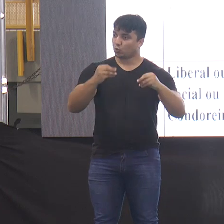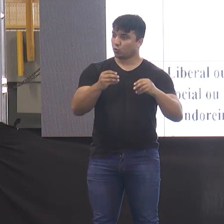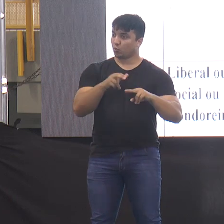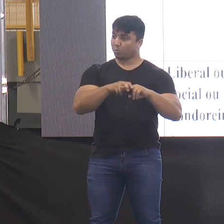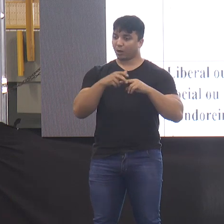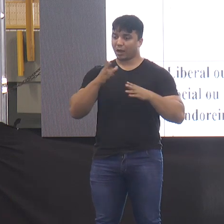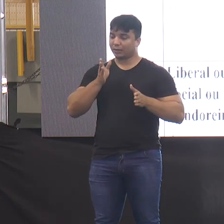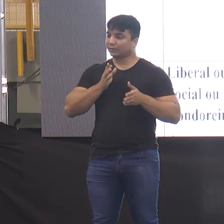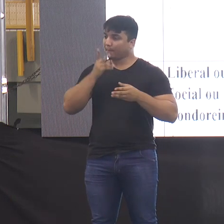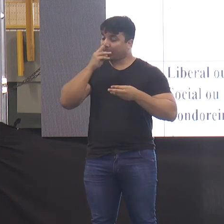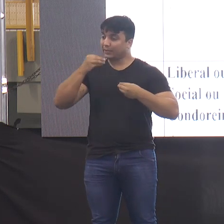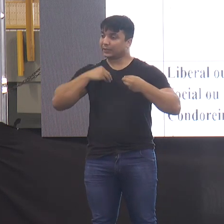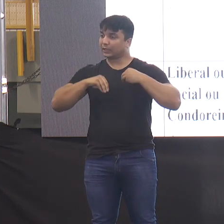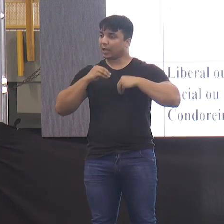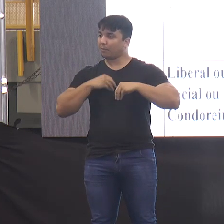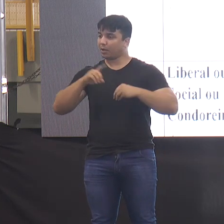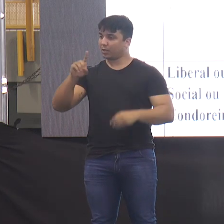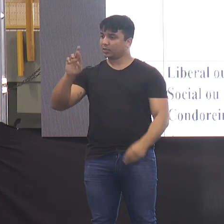sensibilidade.